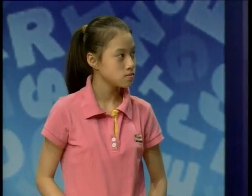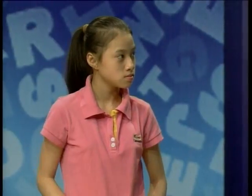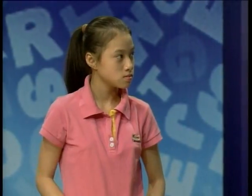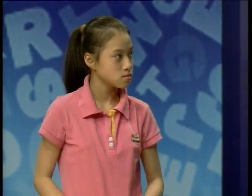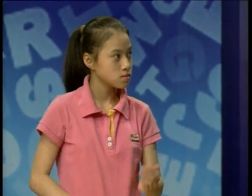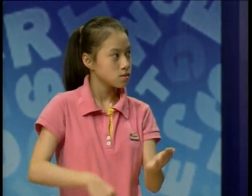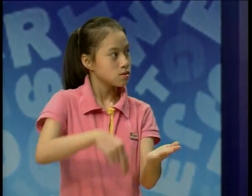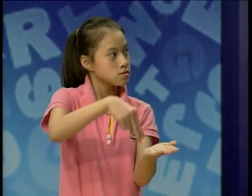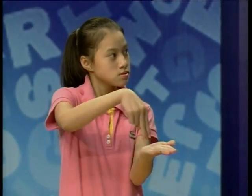Ký hiệu đứng